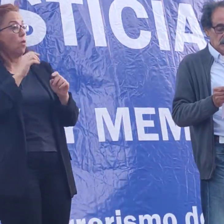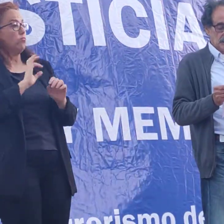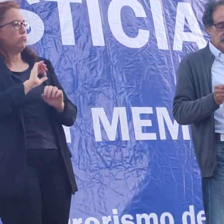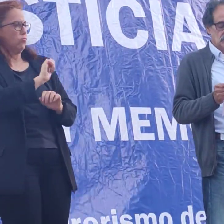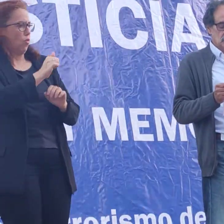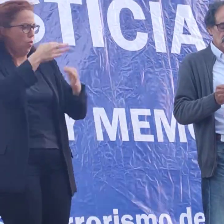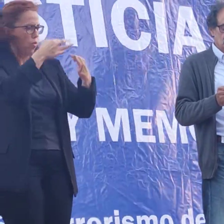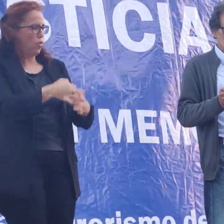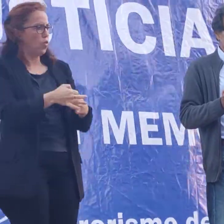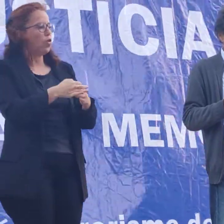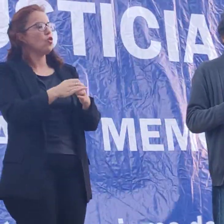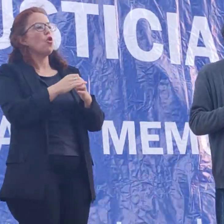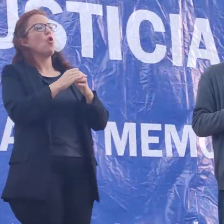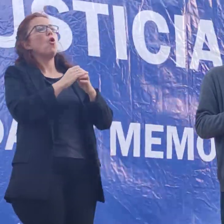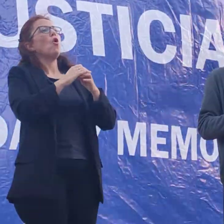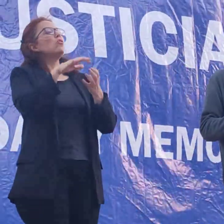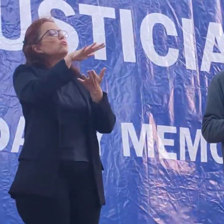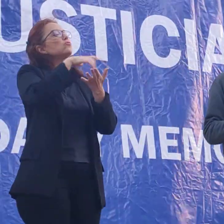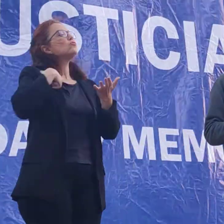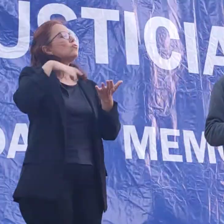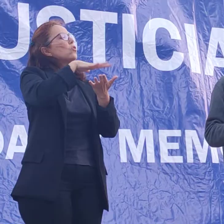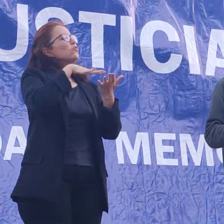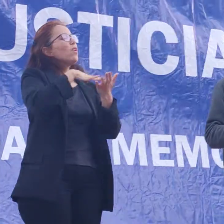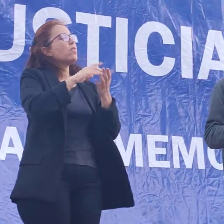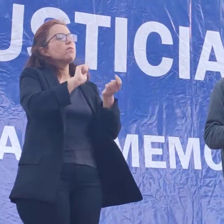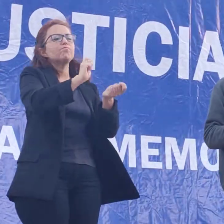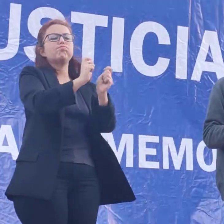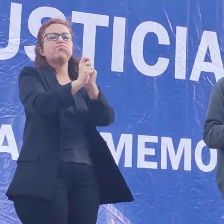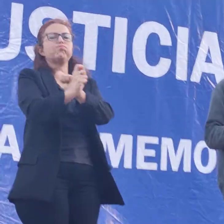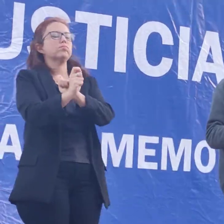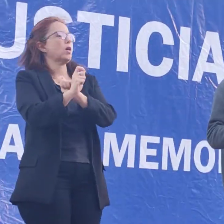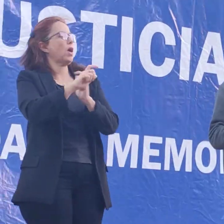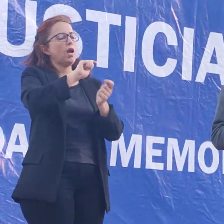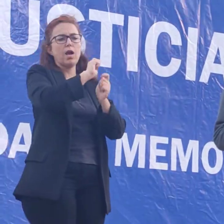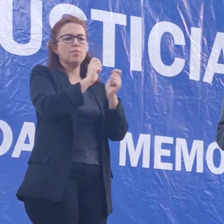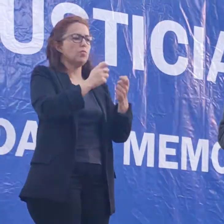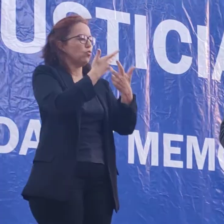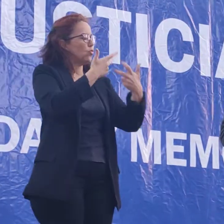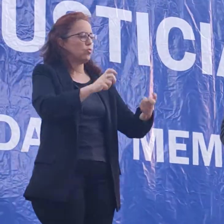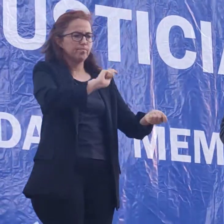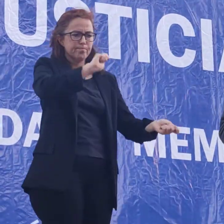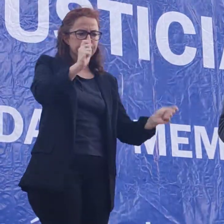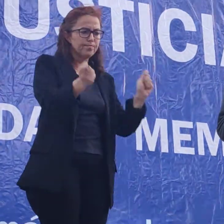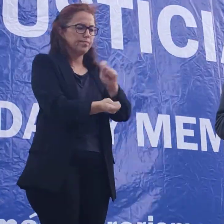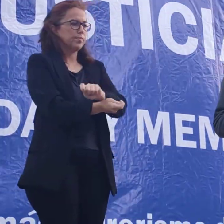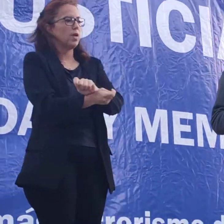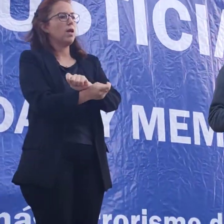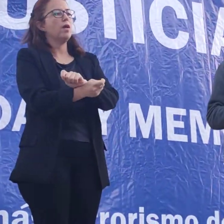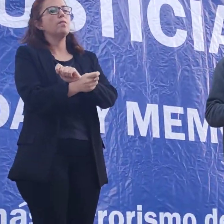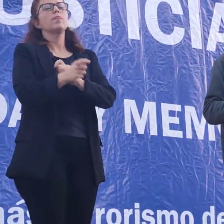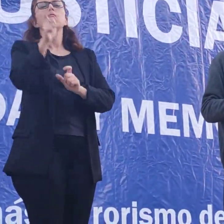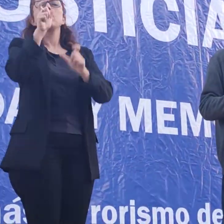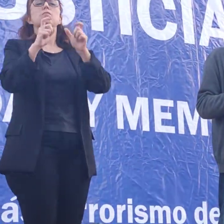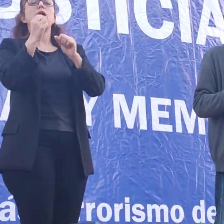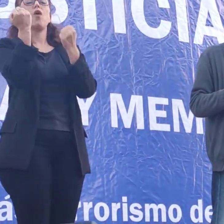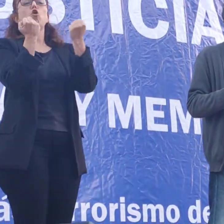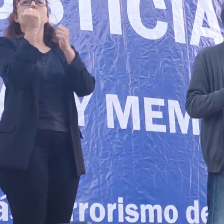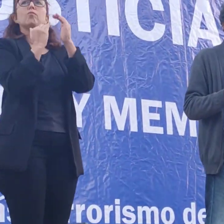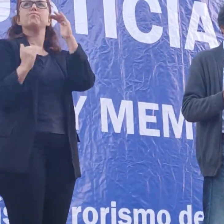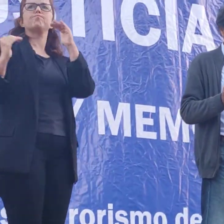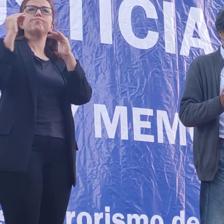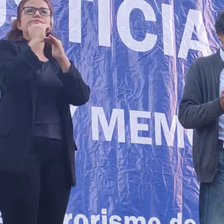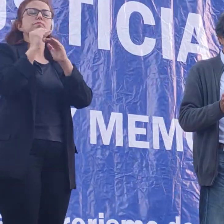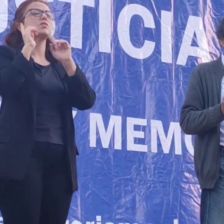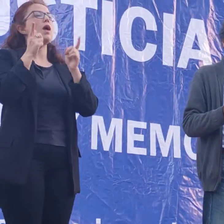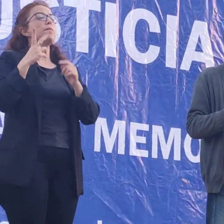y lo hizo, reestructurar la sociedad uruguaya en función de los intereses y las necesidades de las élites económicas.